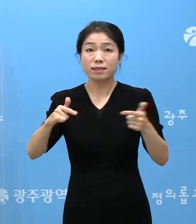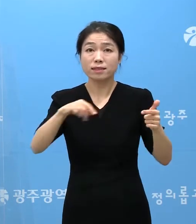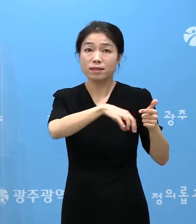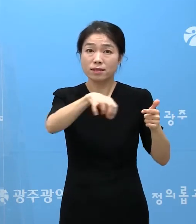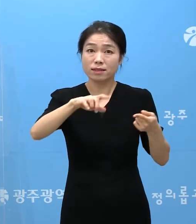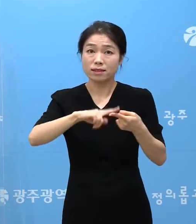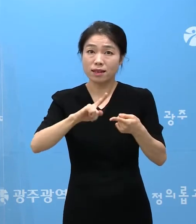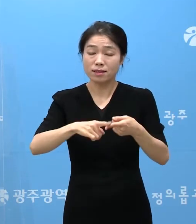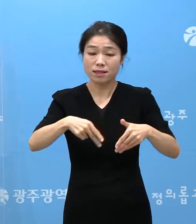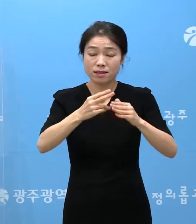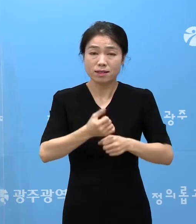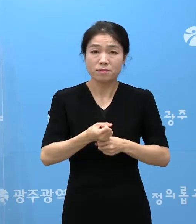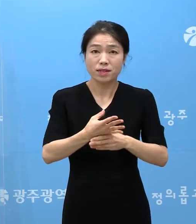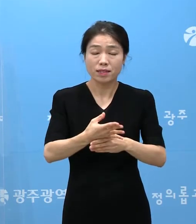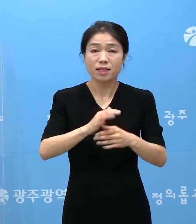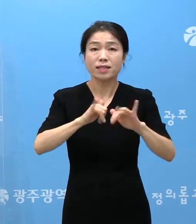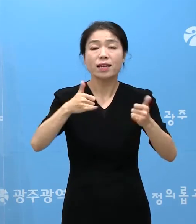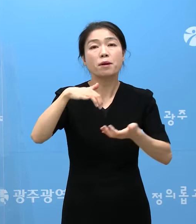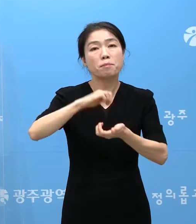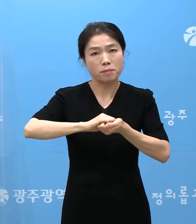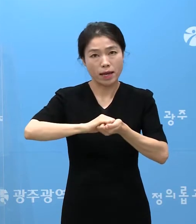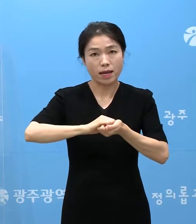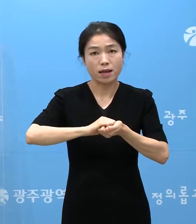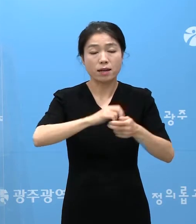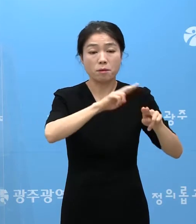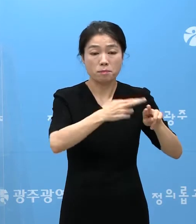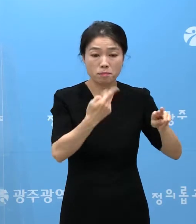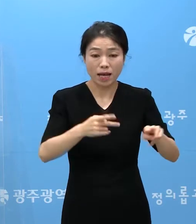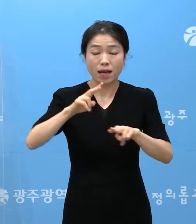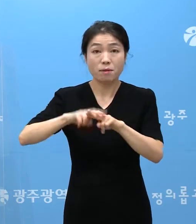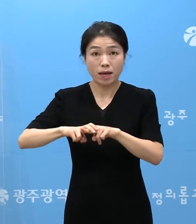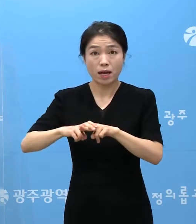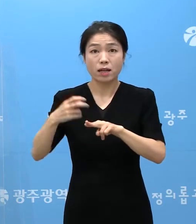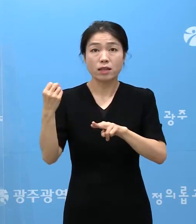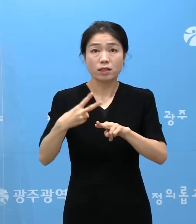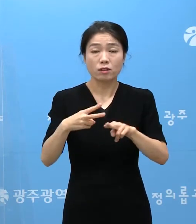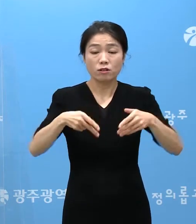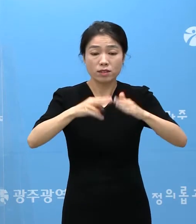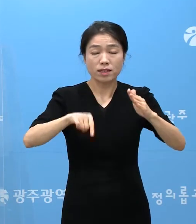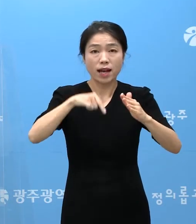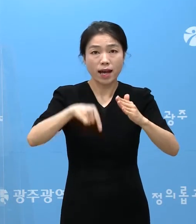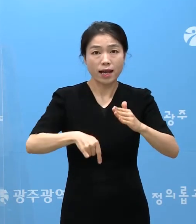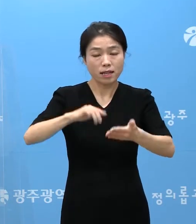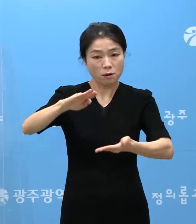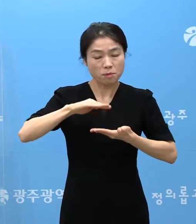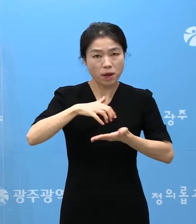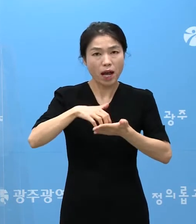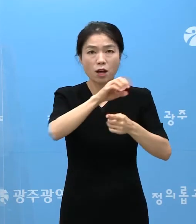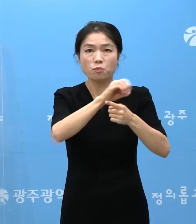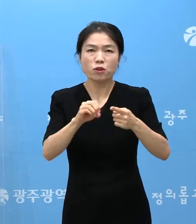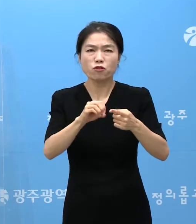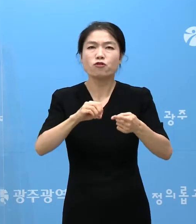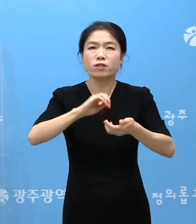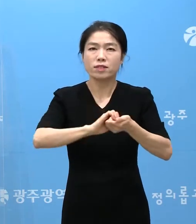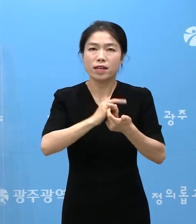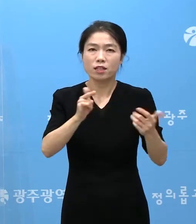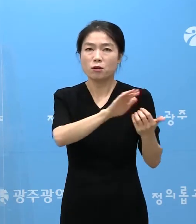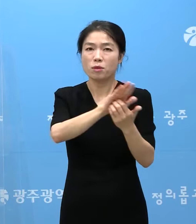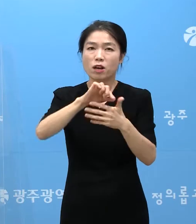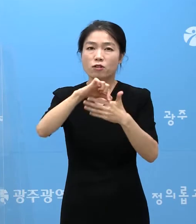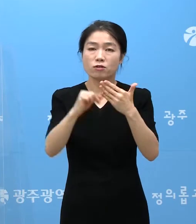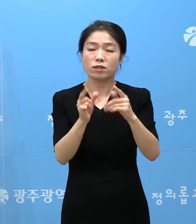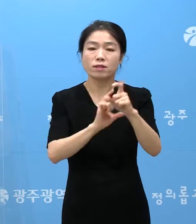안마소는 시설 면적당 인원 제한, 좌석 간 거리 두기, 시설 내 수용 인원 비율 제한 등